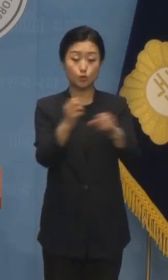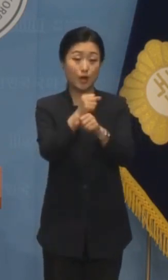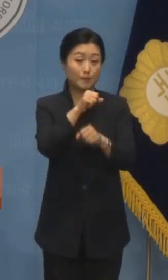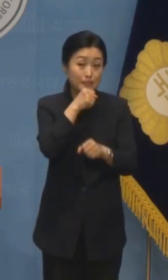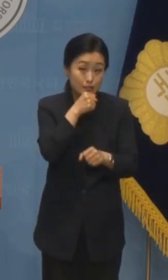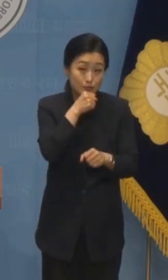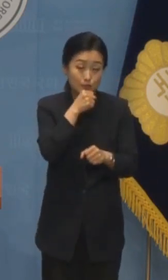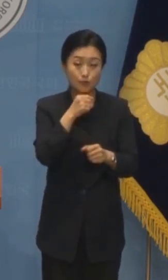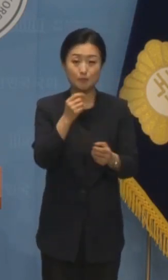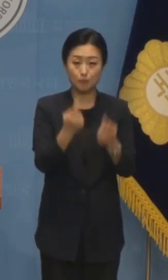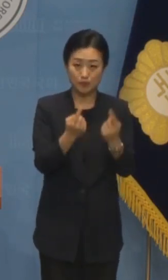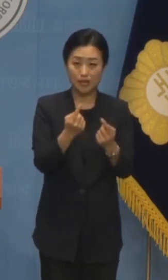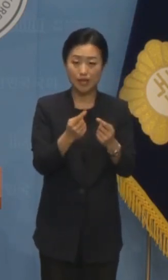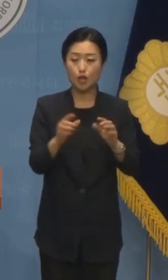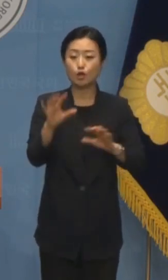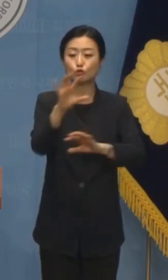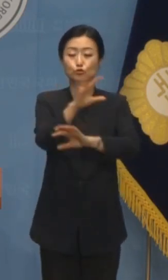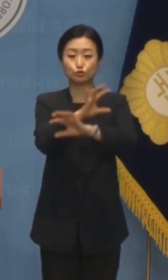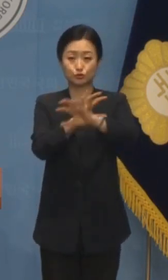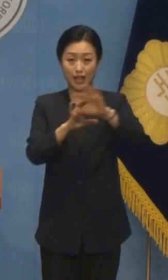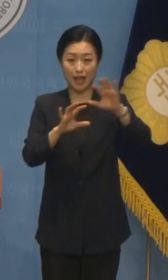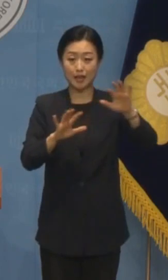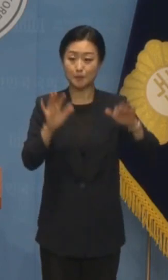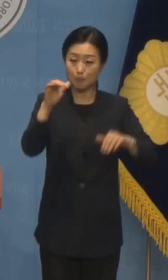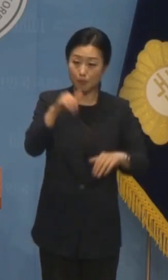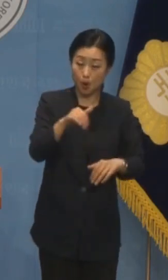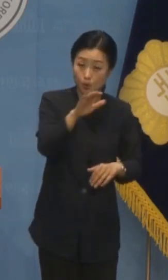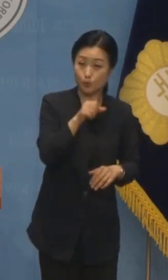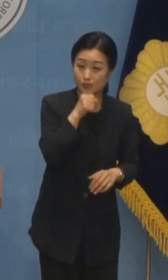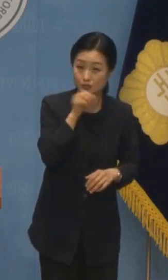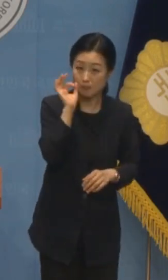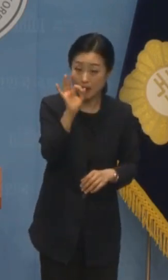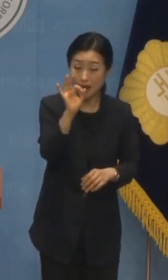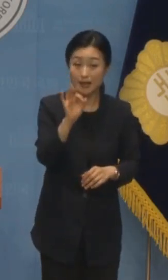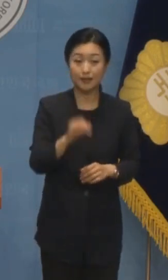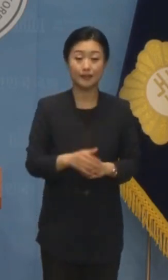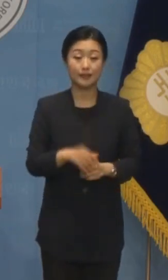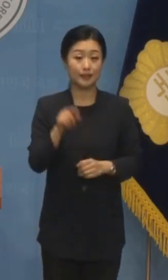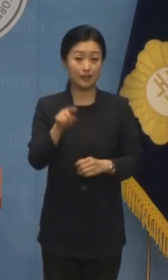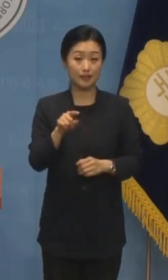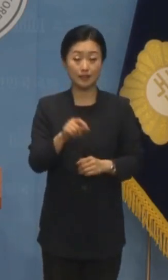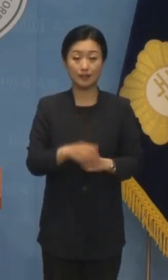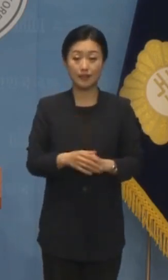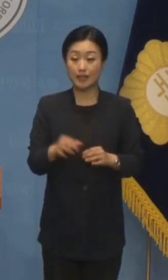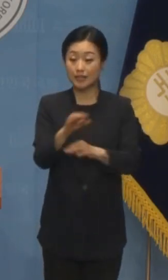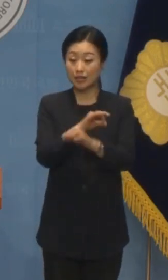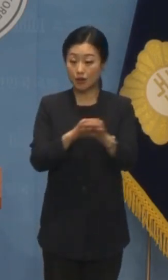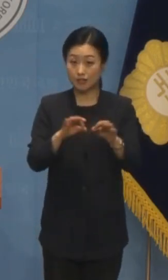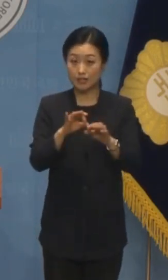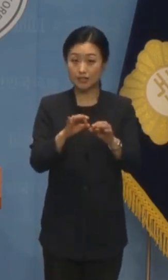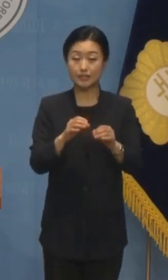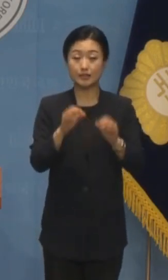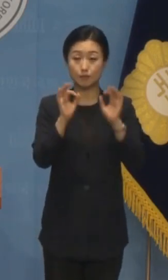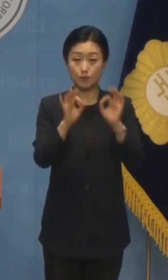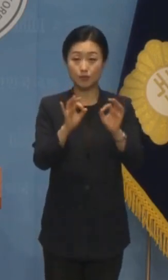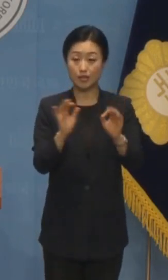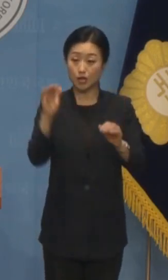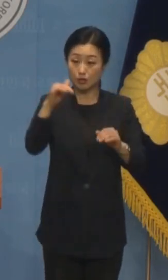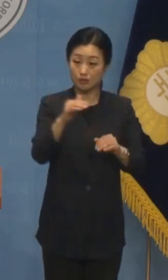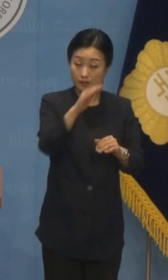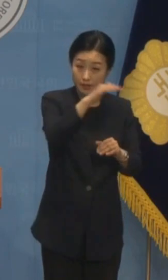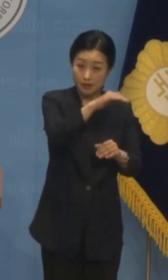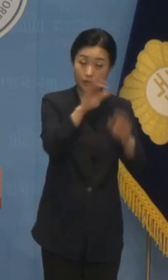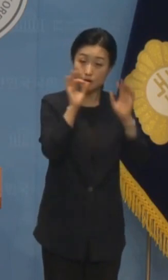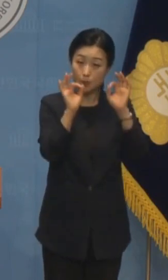경기종합지수보다 순환변동치가 더 유용합니다. 선행지수 순환변동치는 선행지수에서 추세변동분을